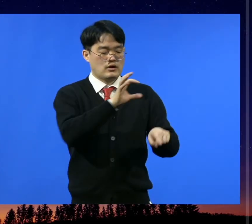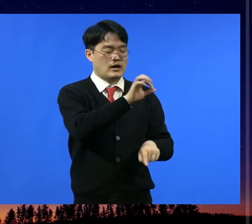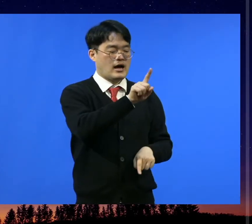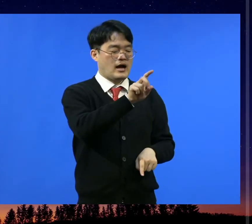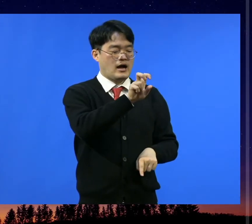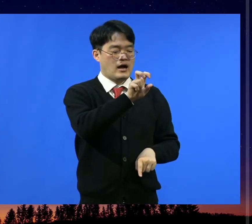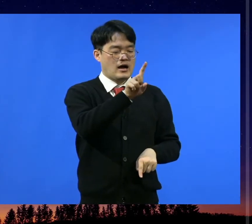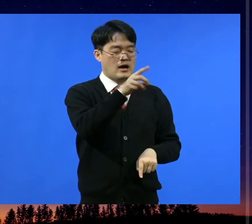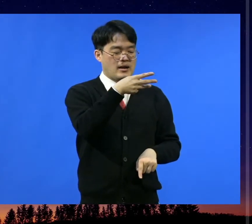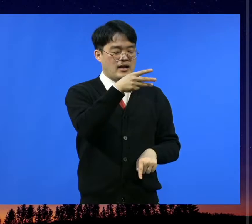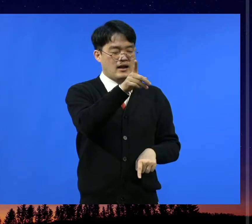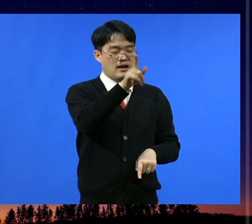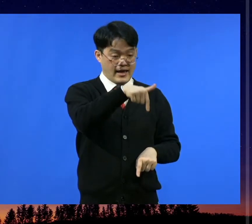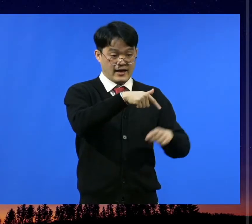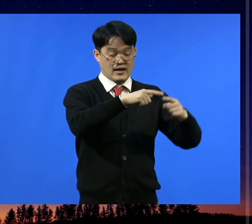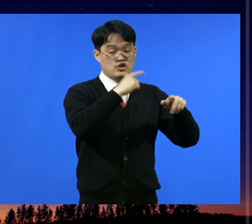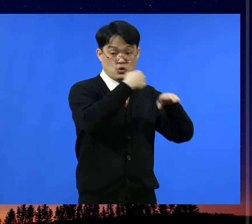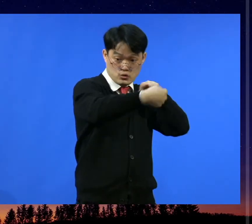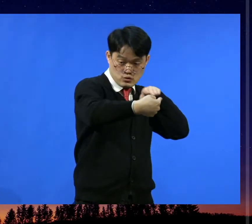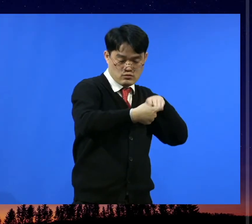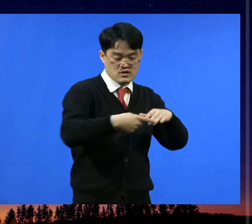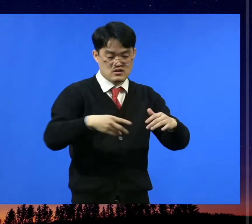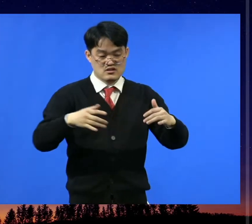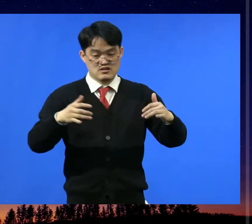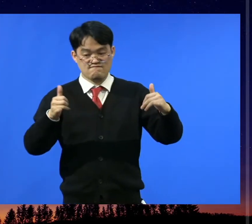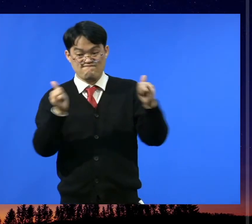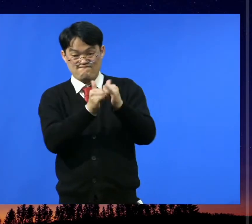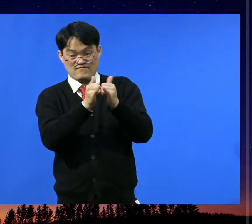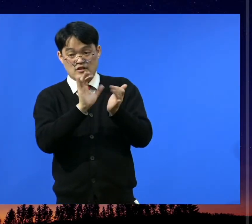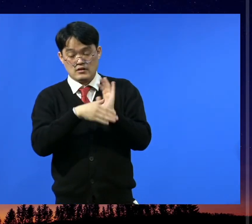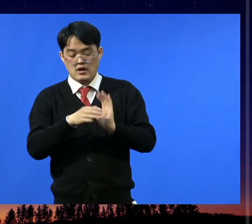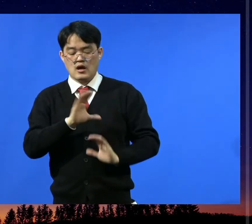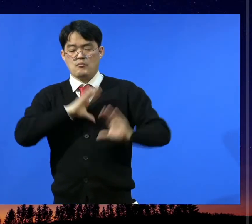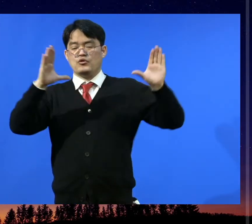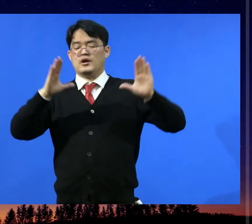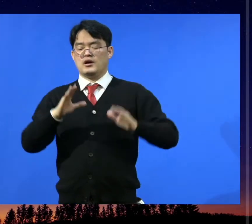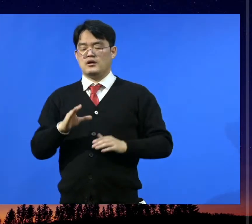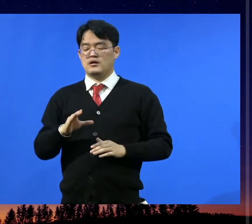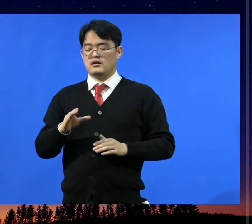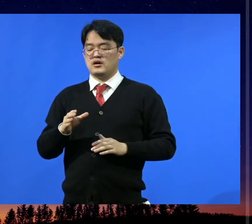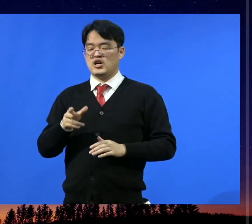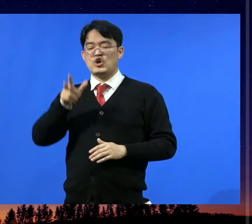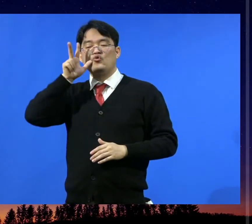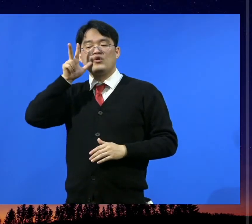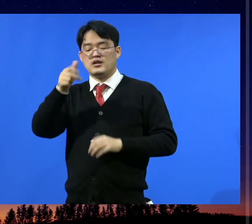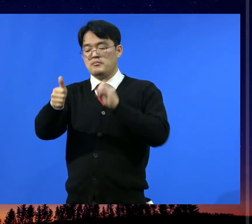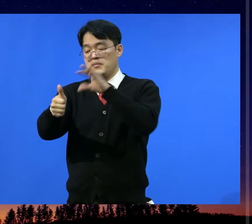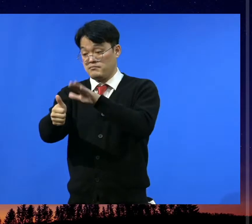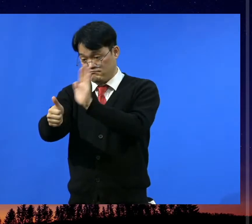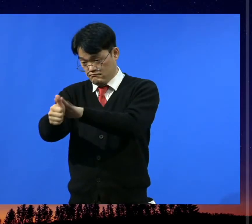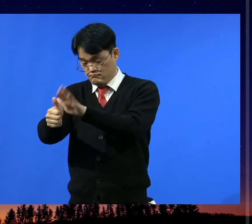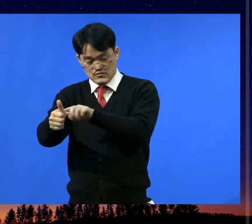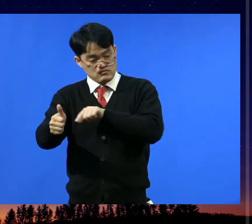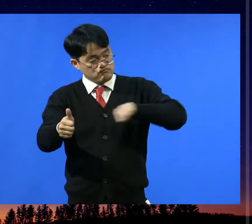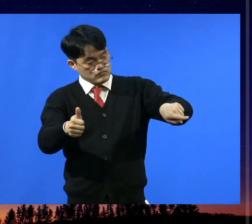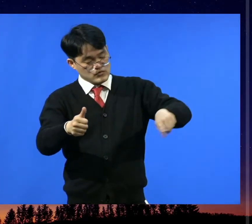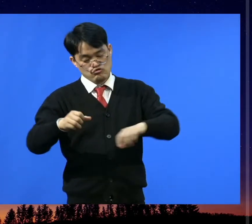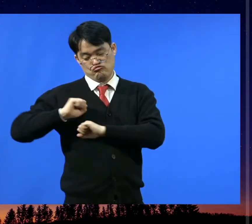모세가 하는 건 뭘까요? 여호수아에게 군사들을 데리고 나가서 전선에 나가 싸우라는 거예요. 아말렉과 싸우라는